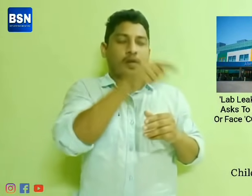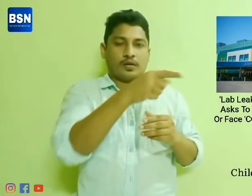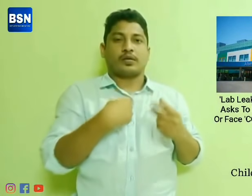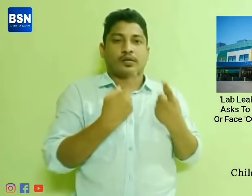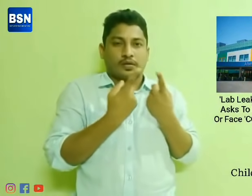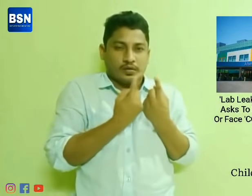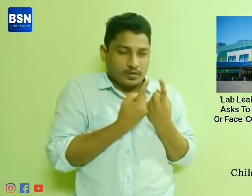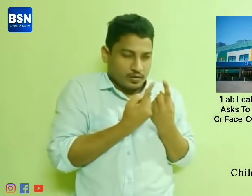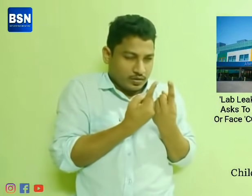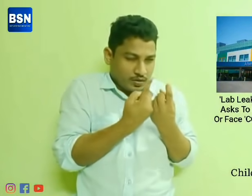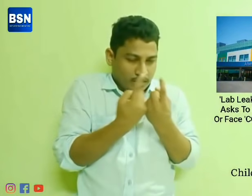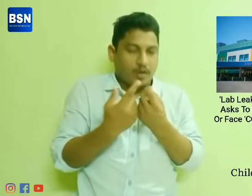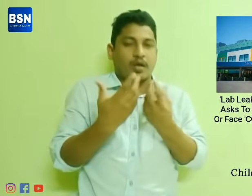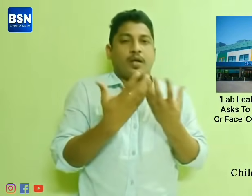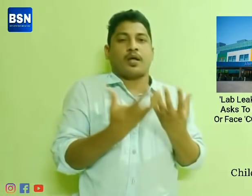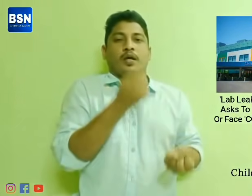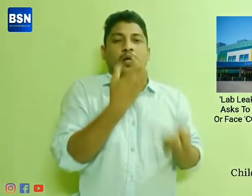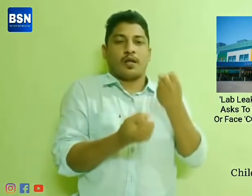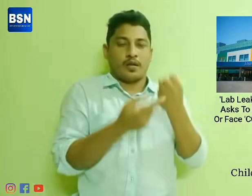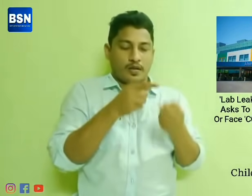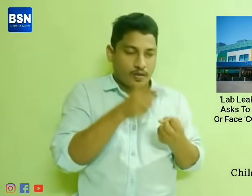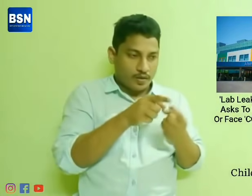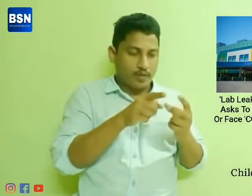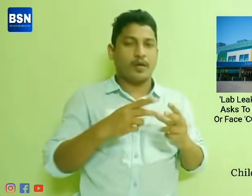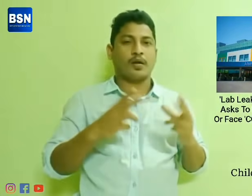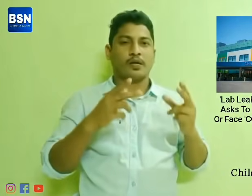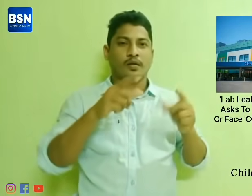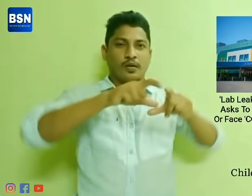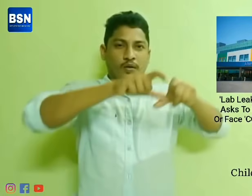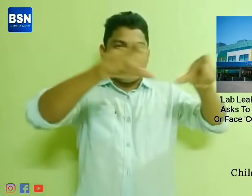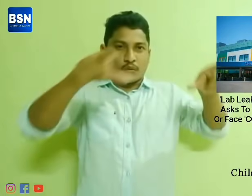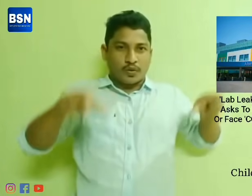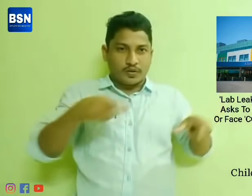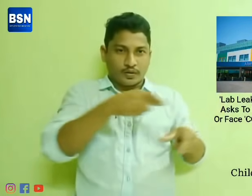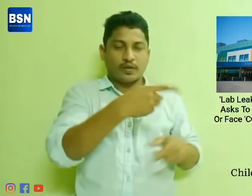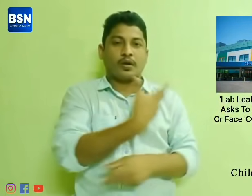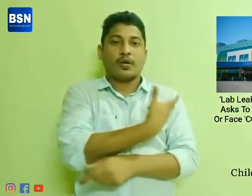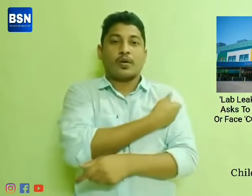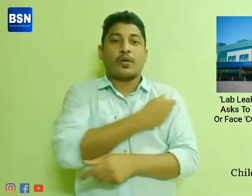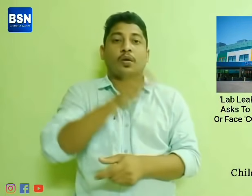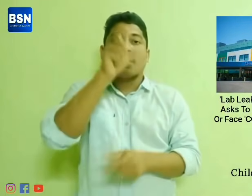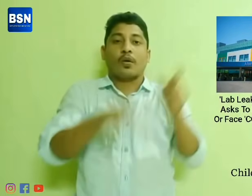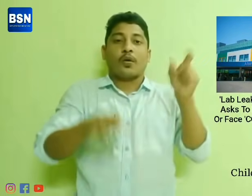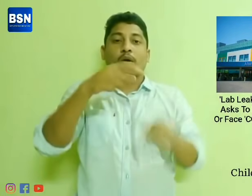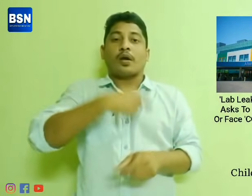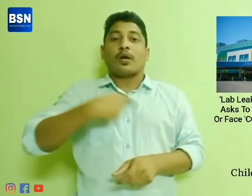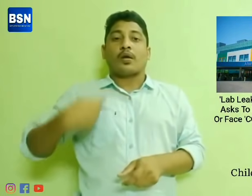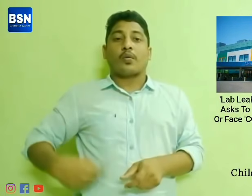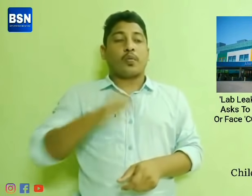రెస్ట్ తీసుకుంటాం. ఒక ఇన్సిడెంట్ వల్ల మొత్తం జాబుకి ఫీవర్ గా మారిపోయింది.